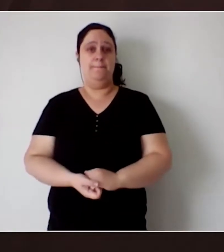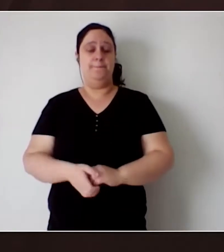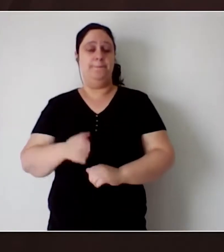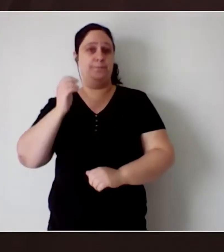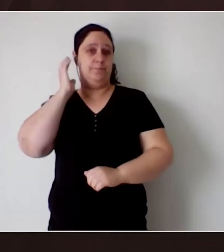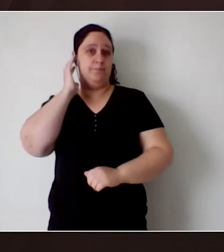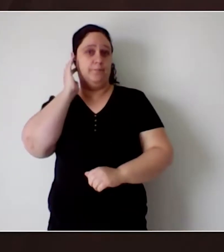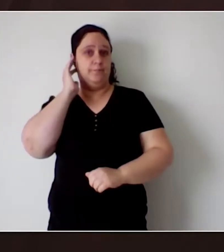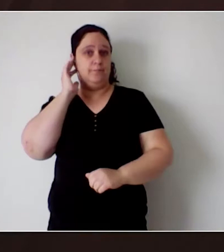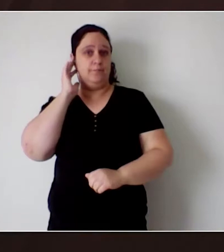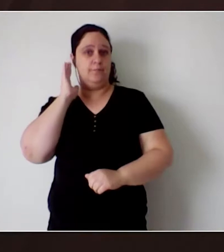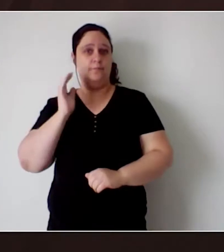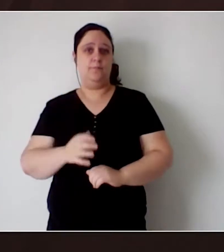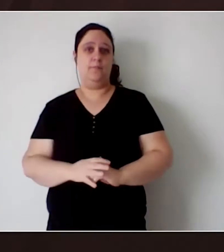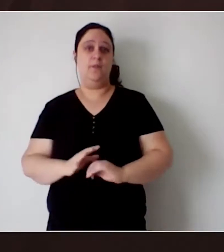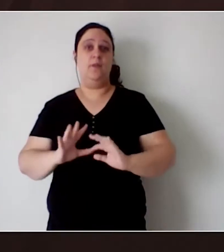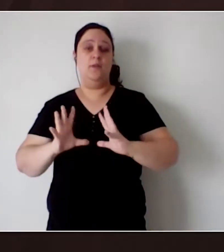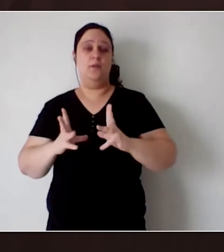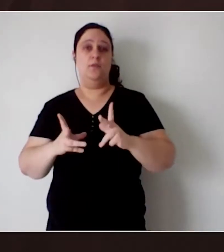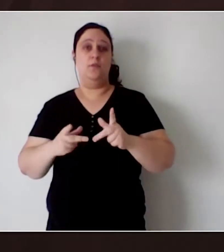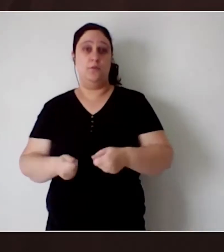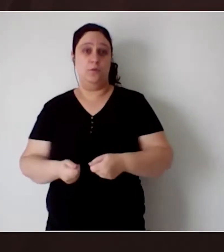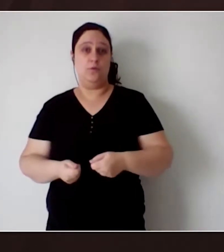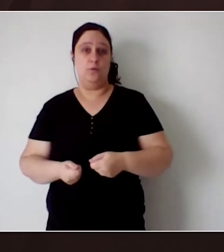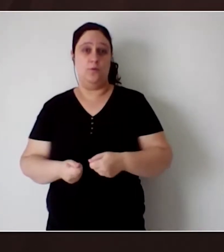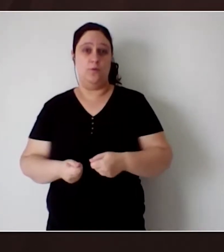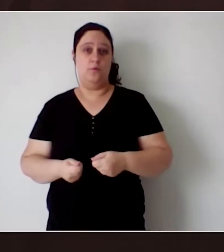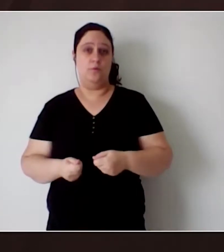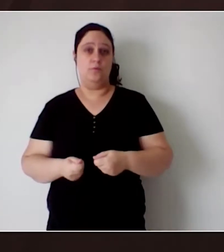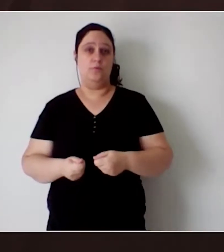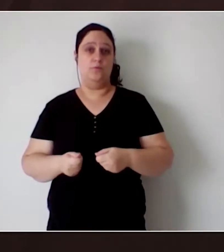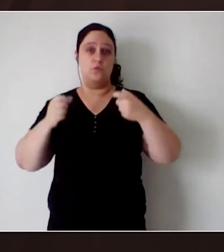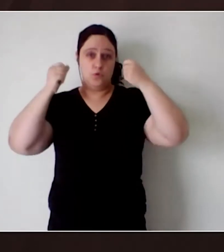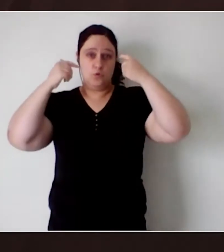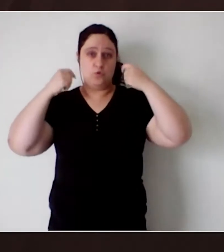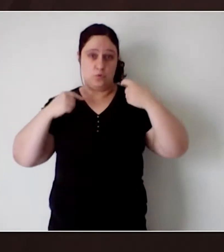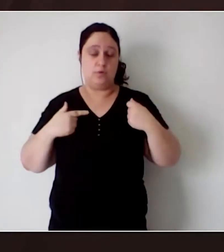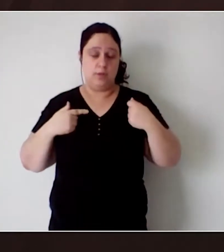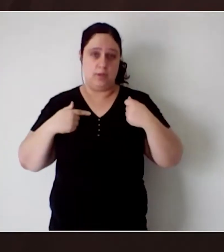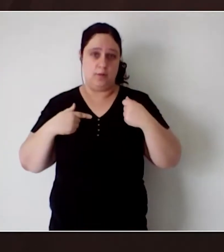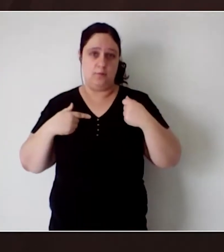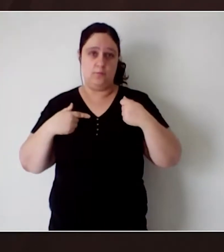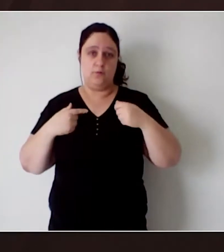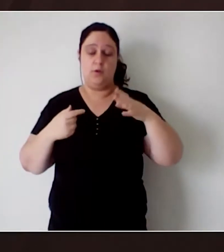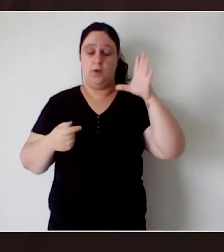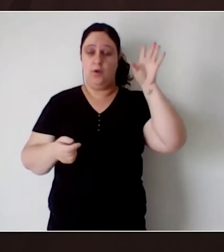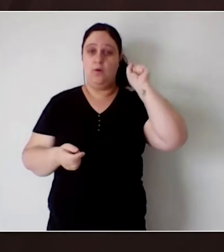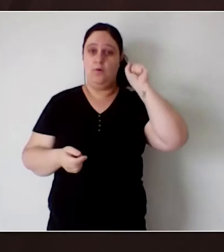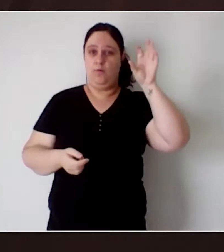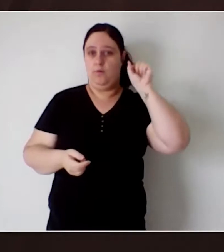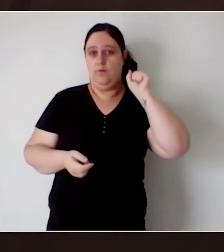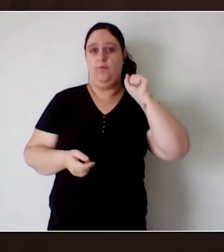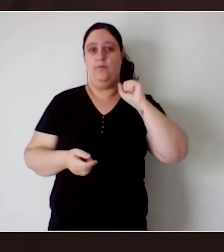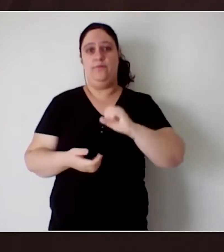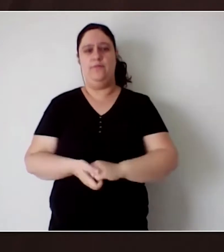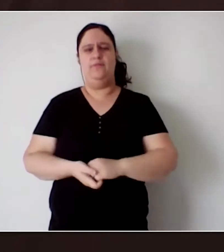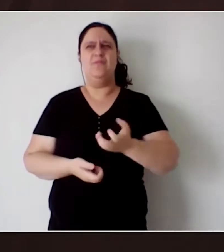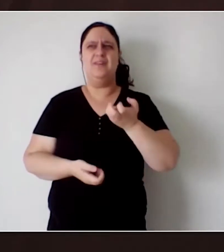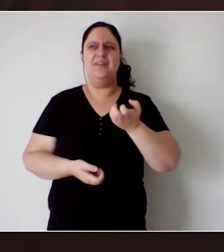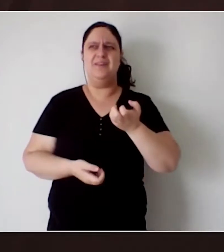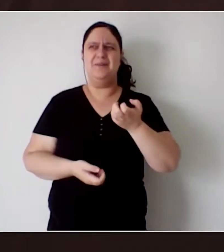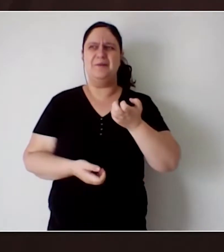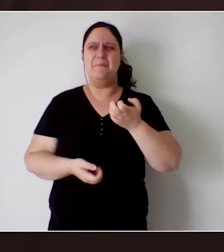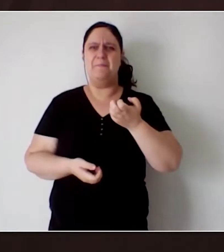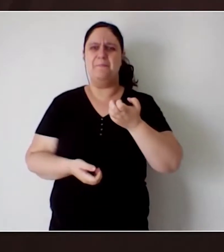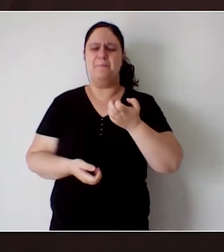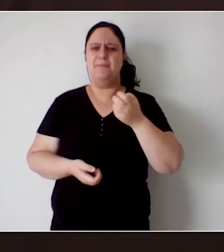todos os judeus que ouviram essa palavra e os prosélitos ouviram essa palavra, queriam saber o que devemos